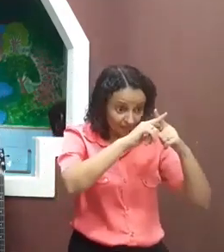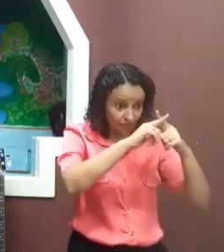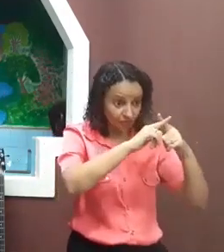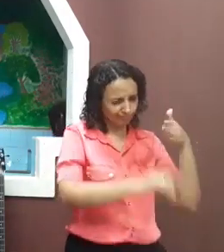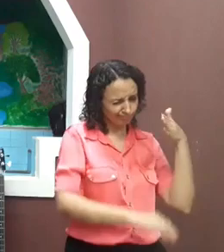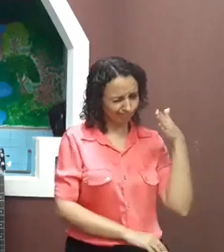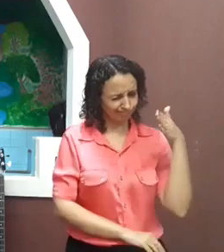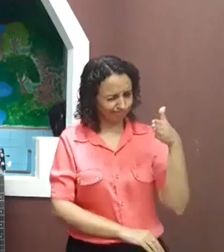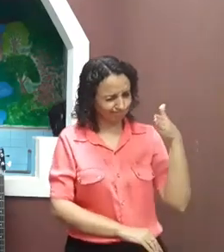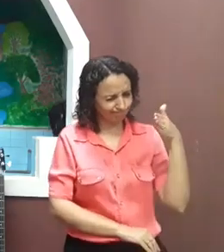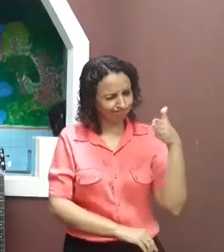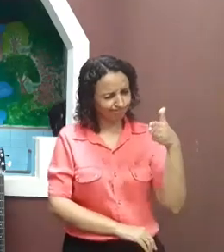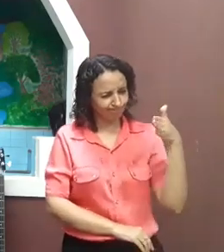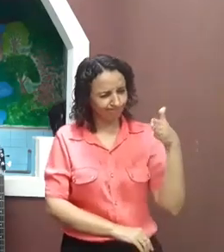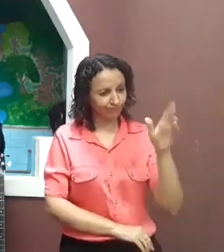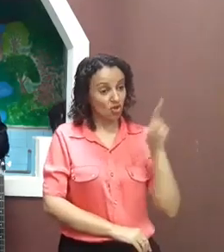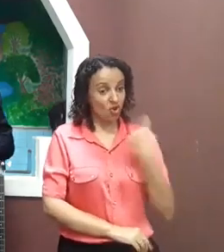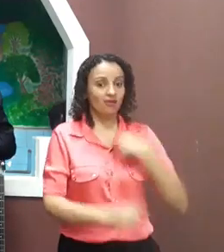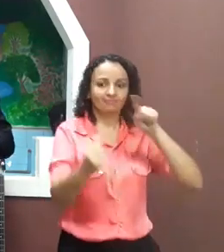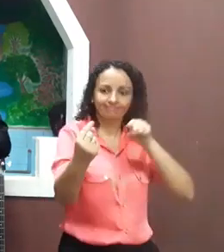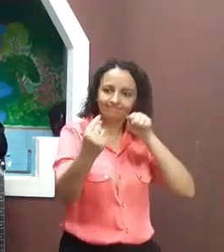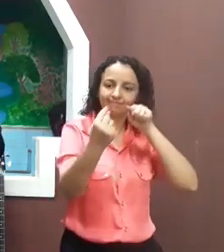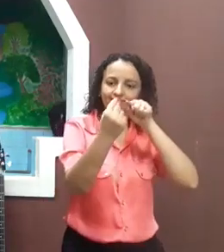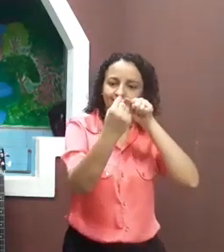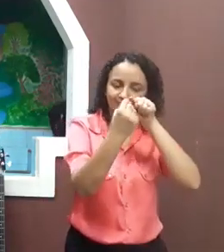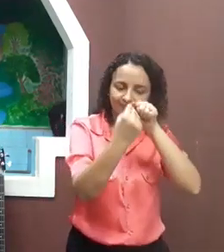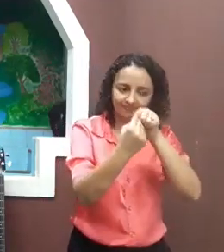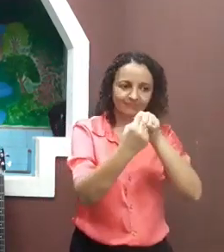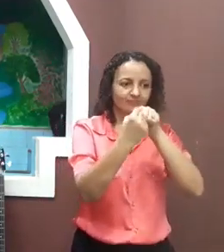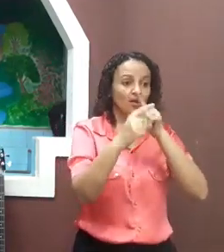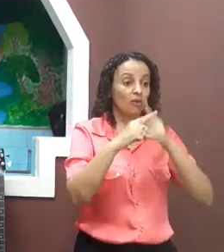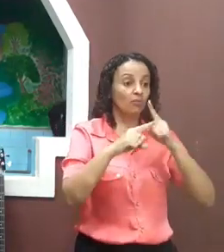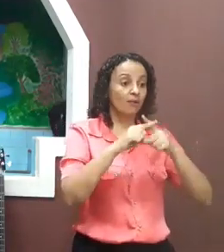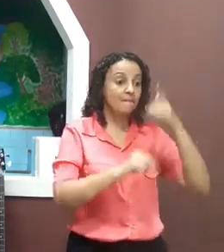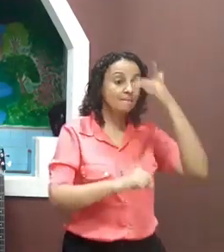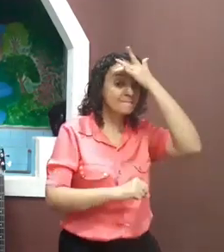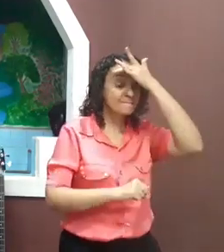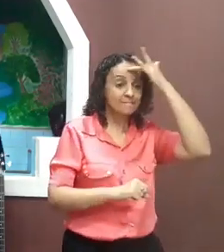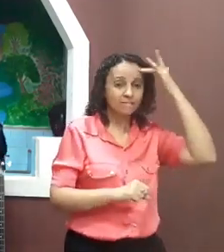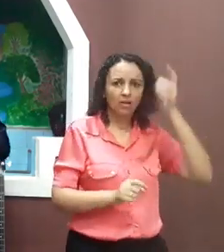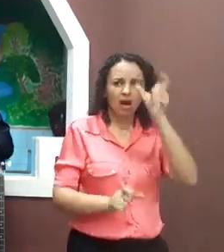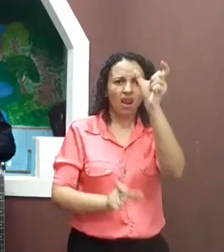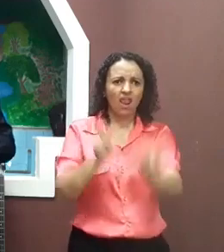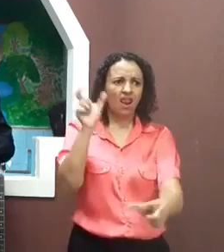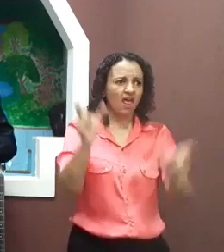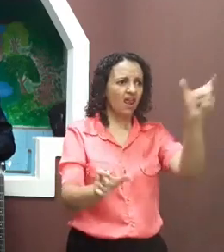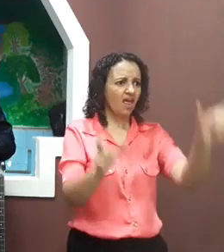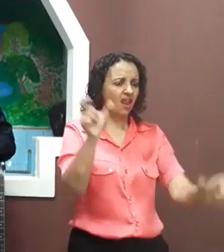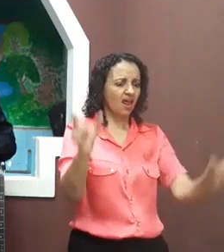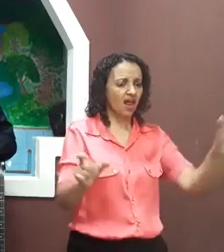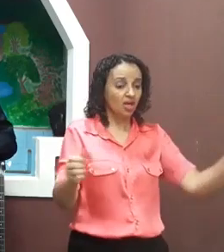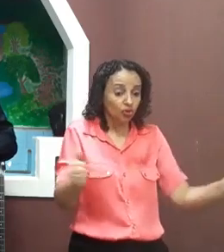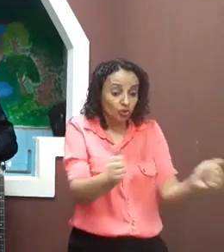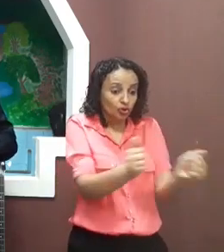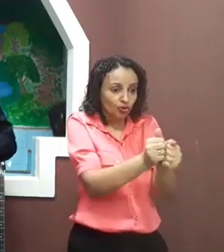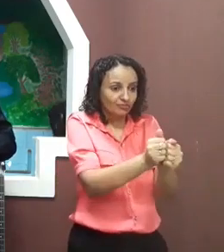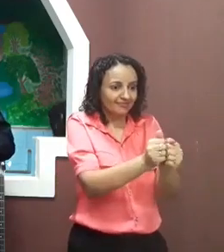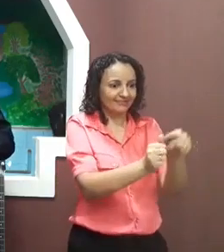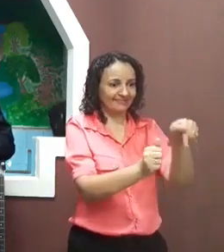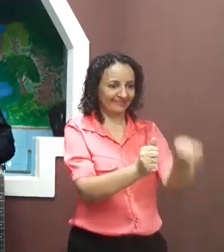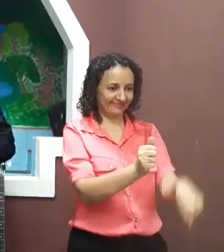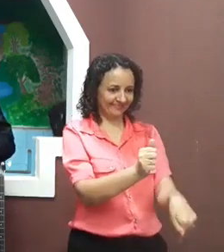igreja nos garante pessoas com quem viver. Ah, pastor, mas lá fora